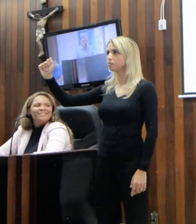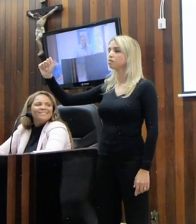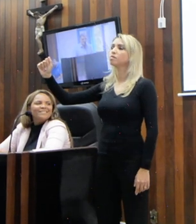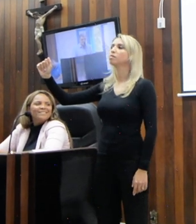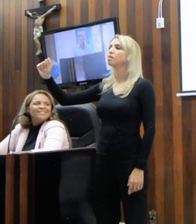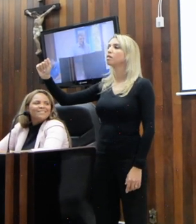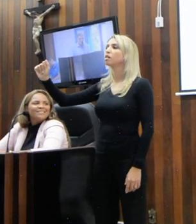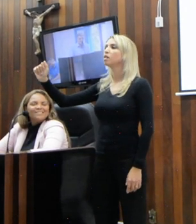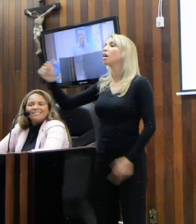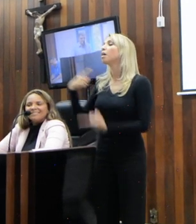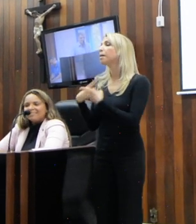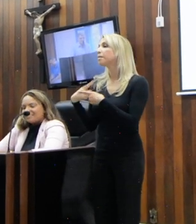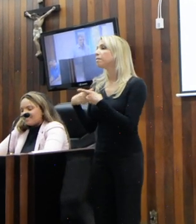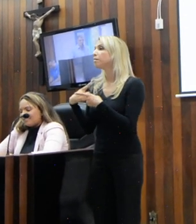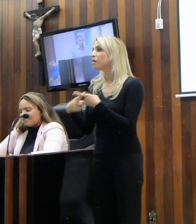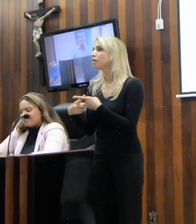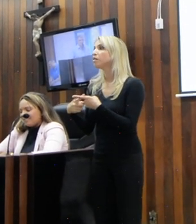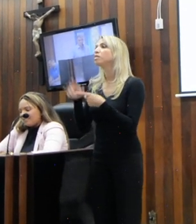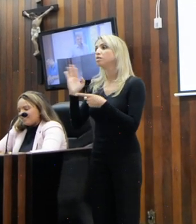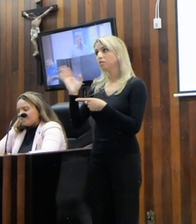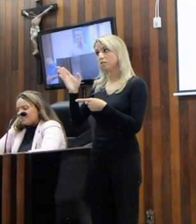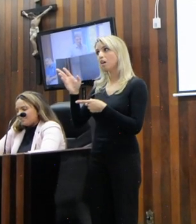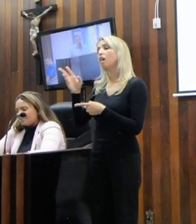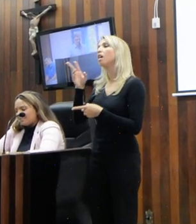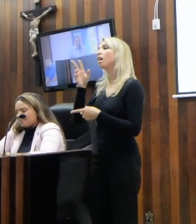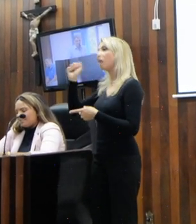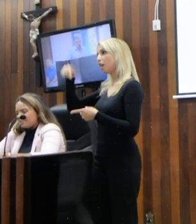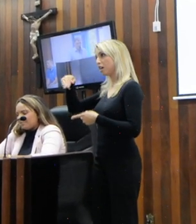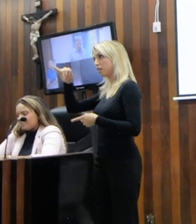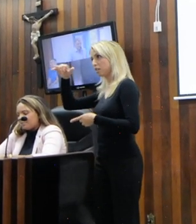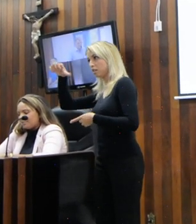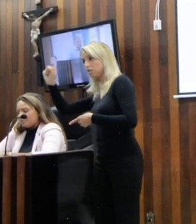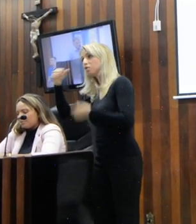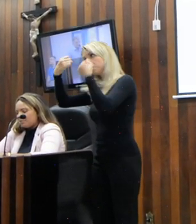Assi Rocha, como Assi falou, como Aquiles falou,